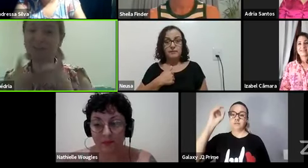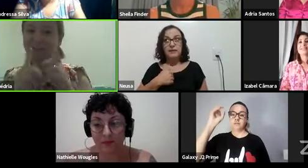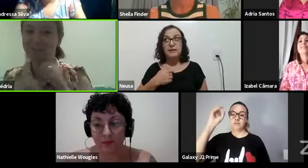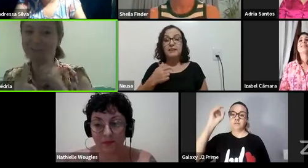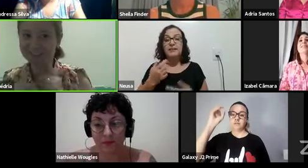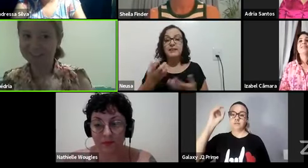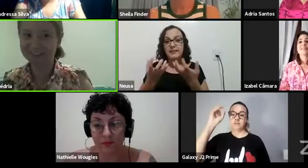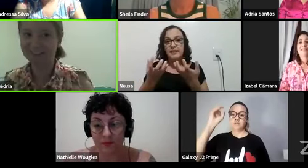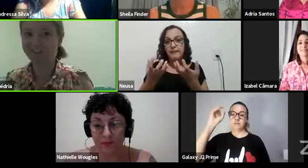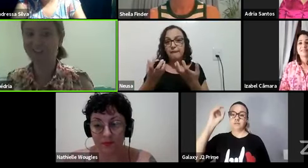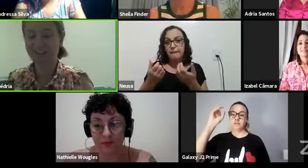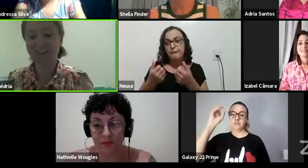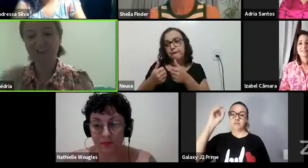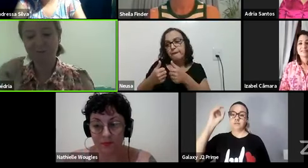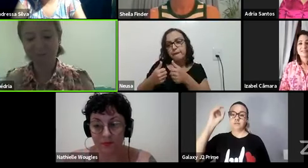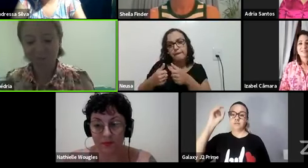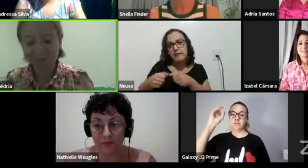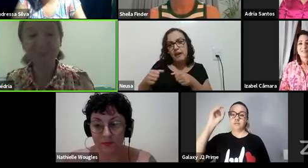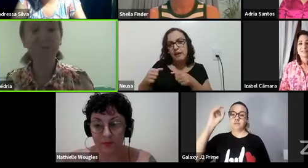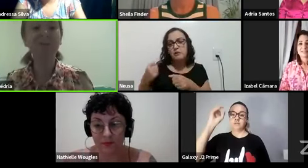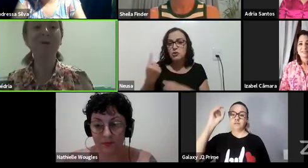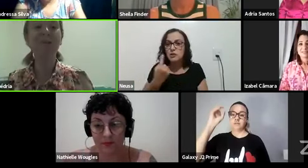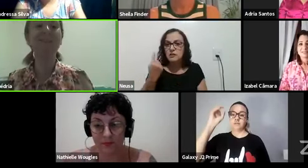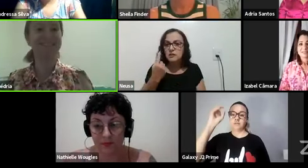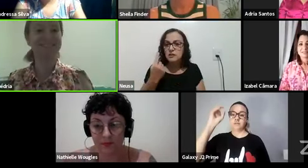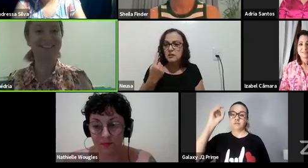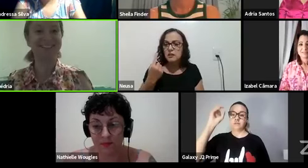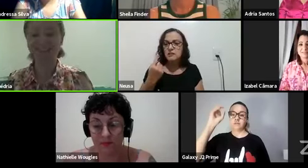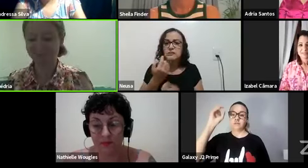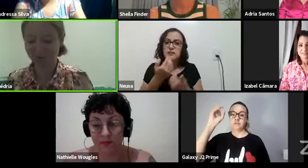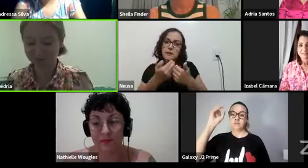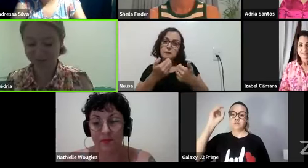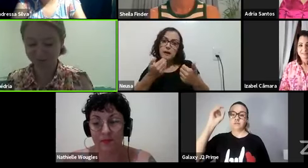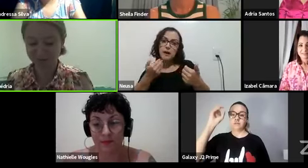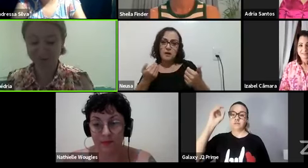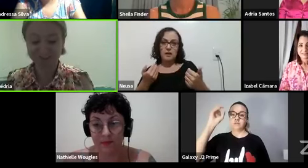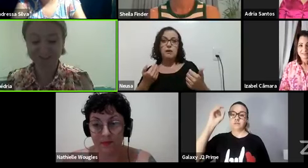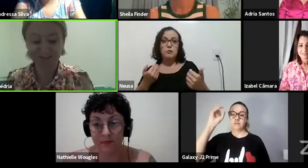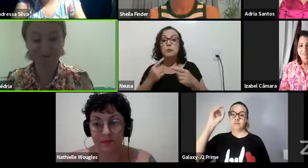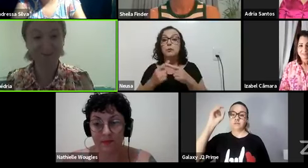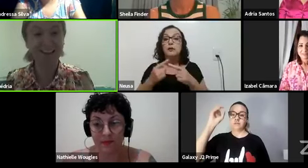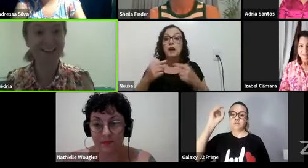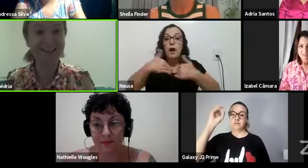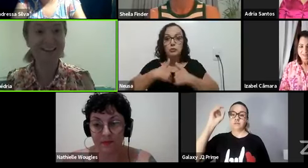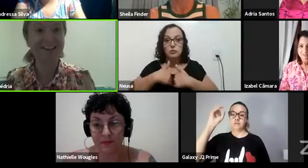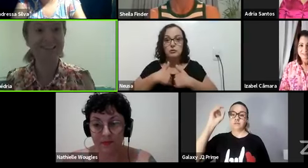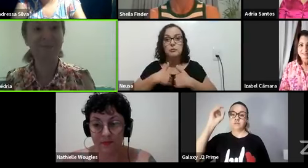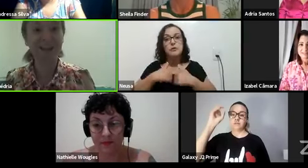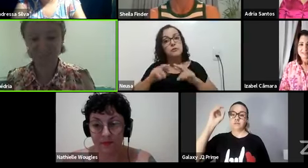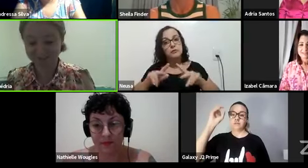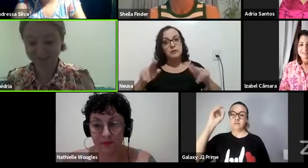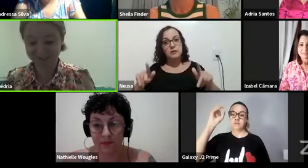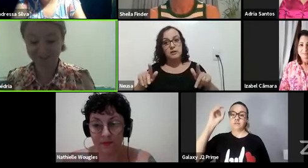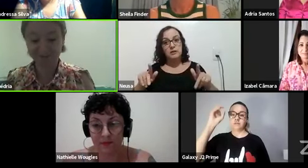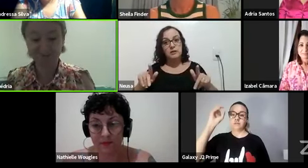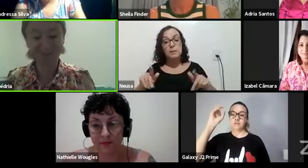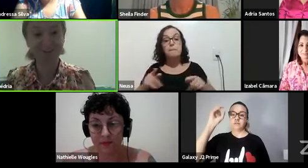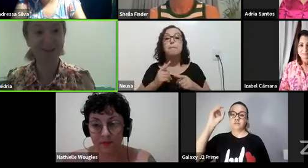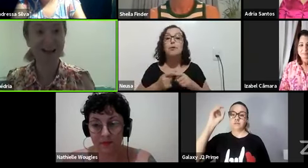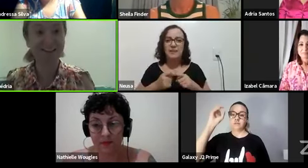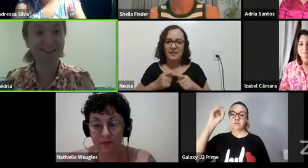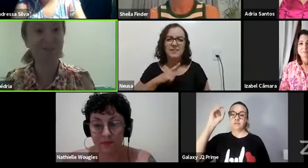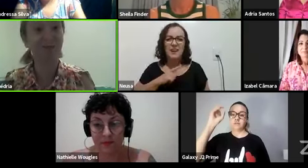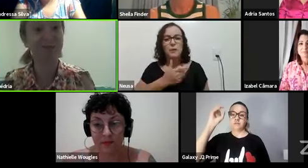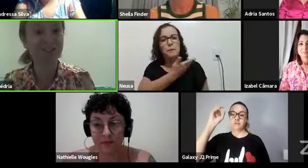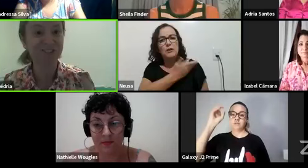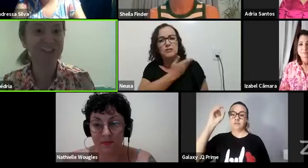né? Aproveitando só essa deixa, né? Uma informação muito importante acerca do autismo, que a gente sempre fala, né? Esse preconceito, essa